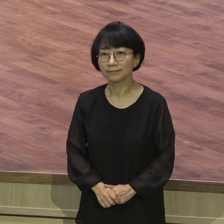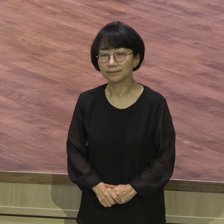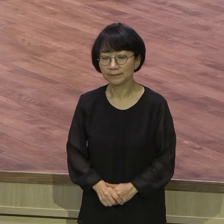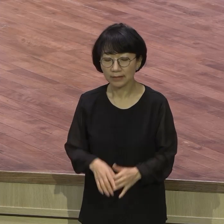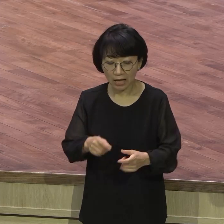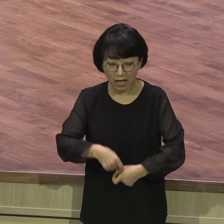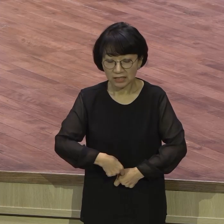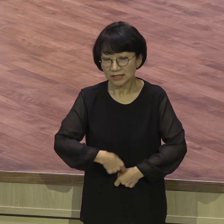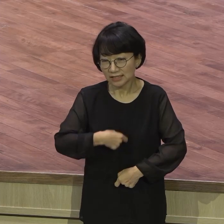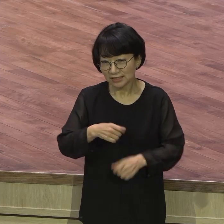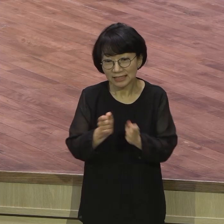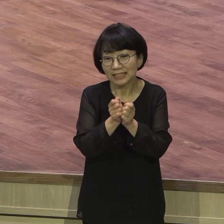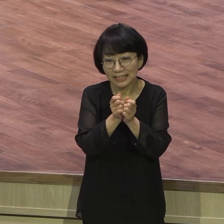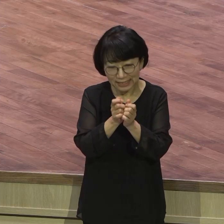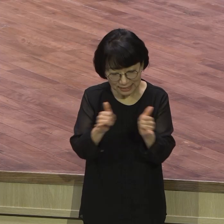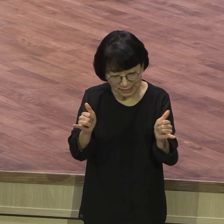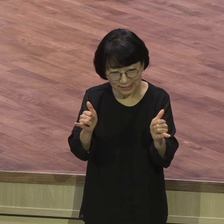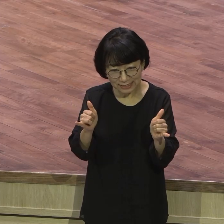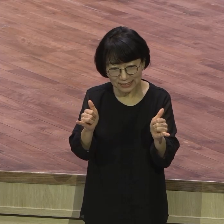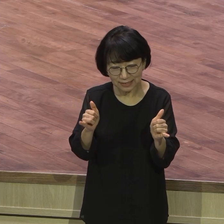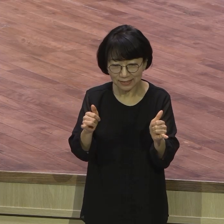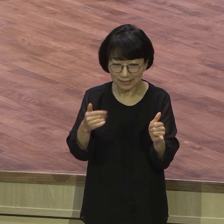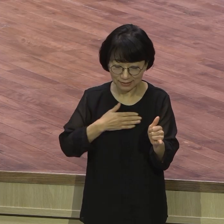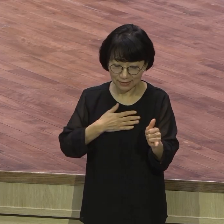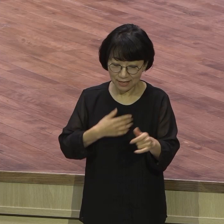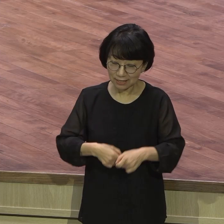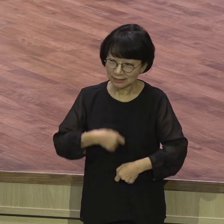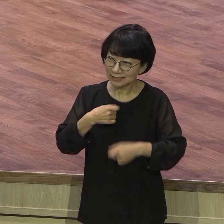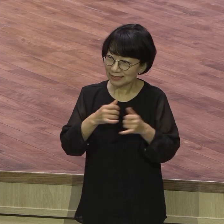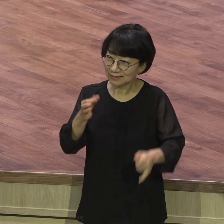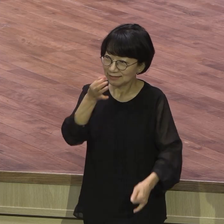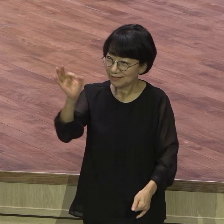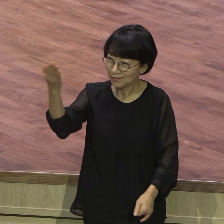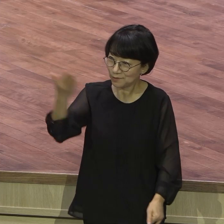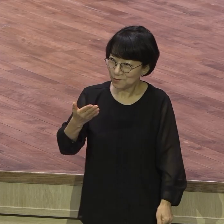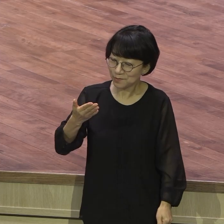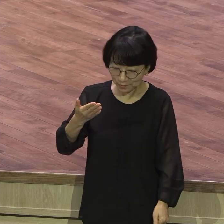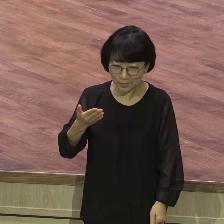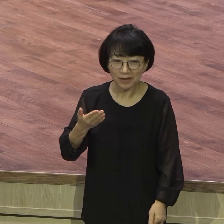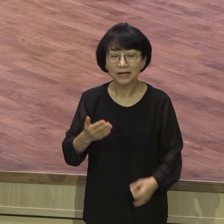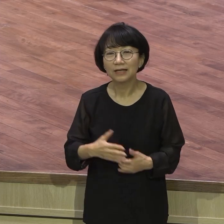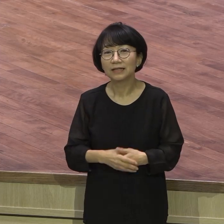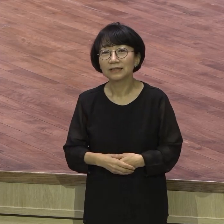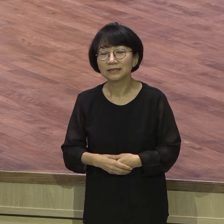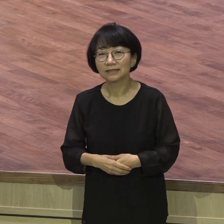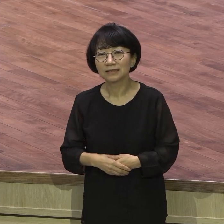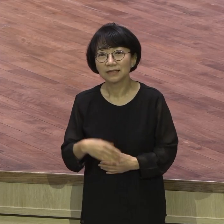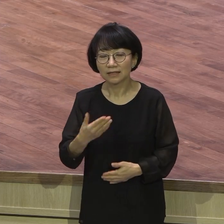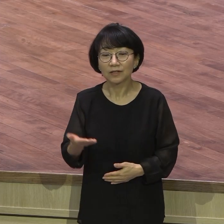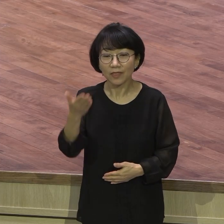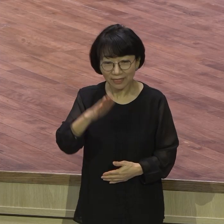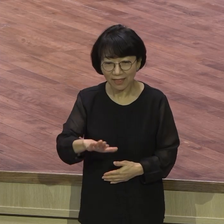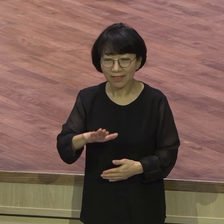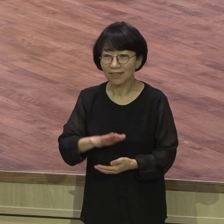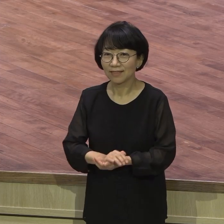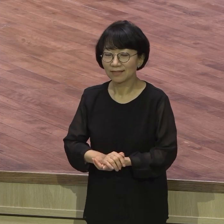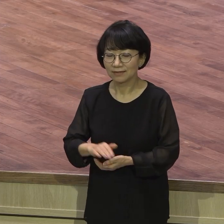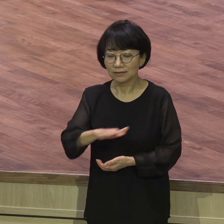어인이라 칭학을 받는 존재가 되었어요. 그럼에도 불구하고 우리는 거룩이라는 단어